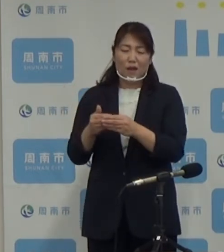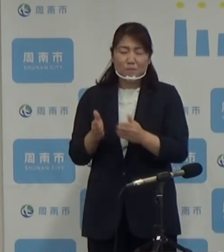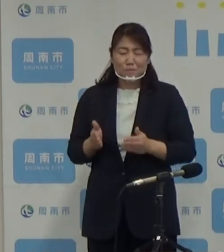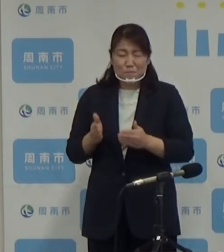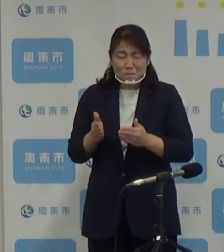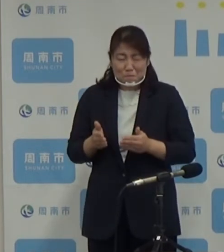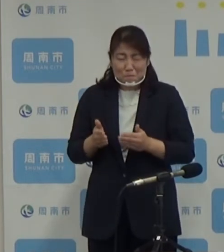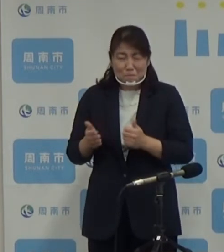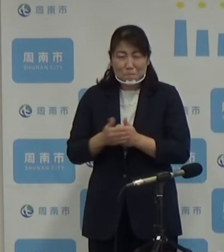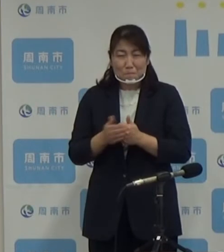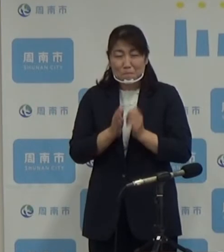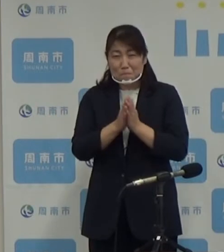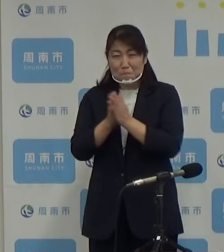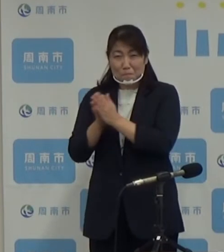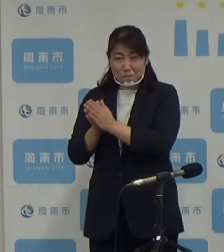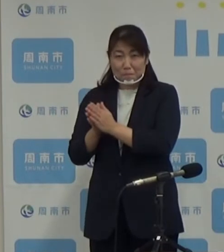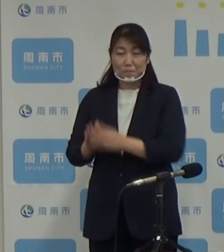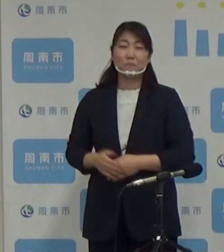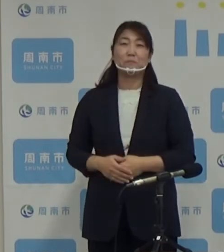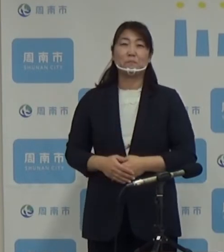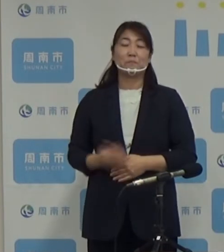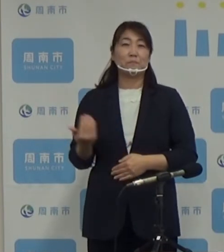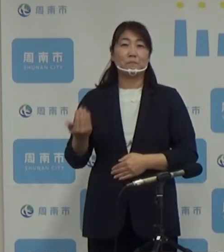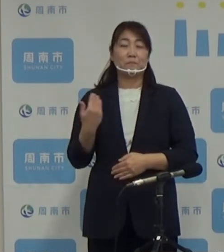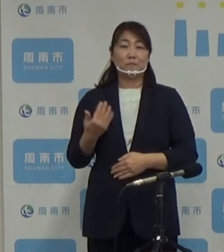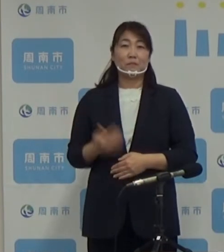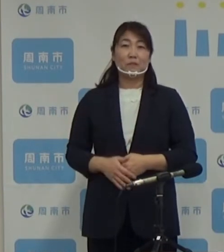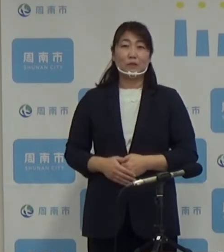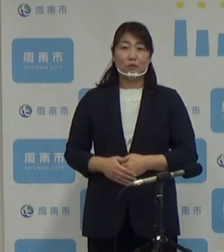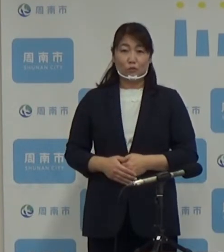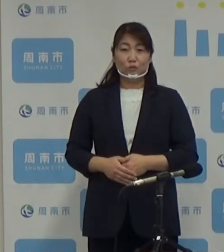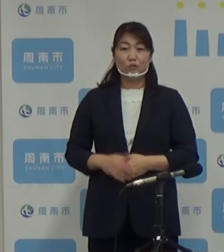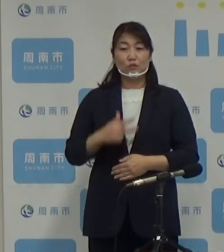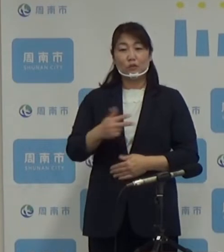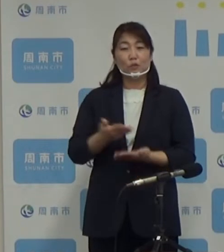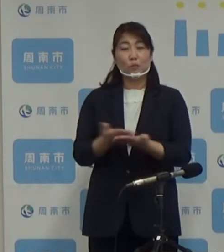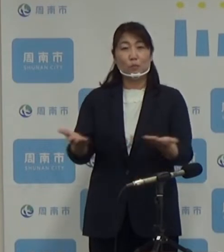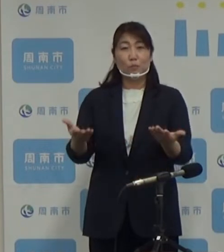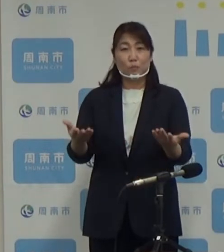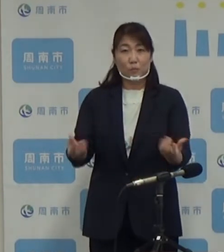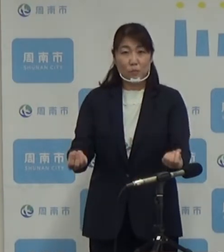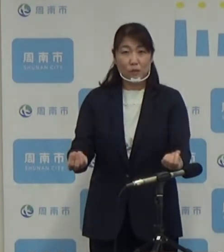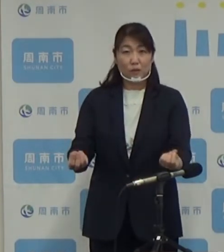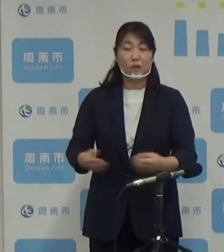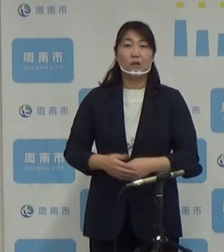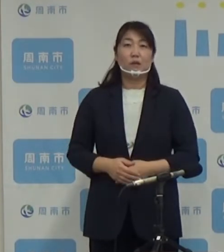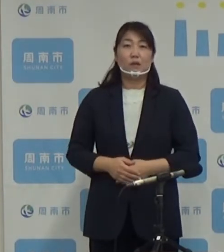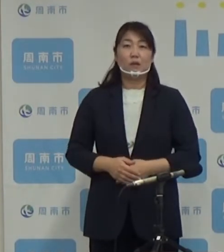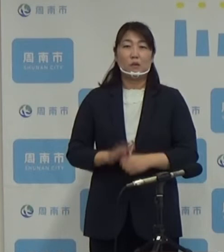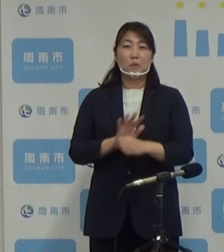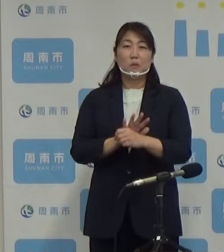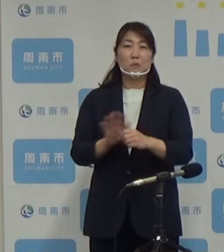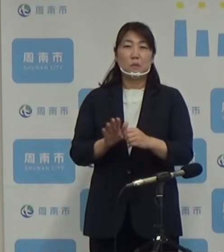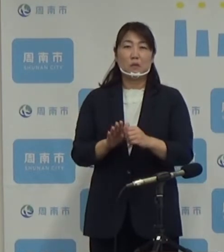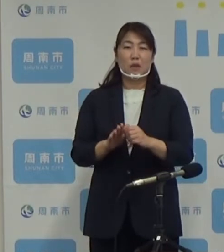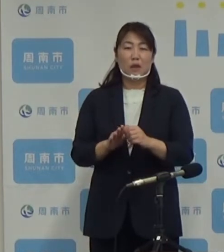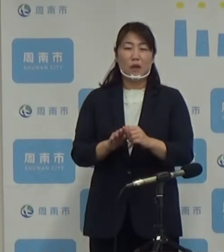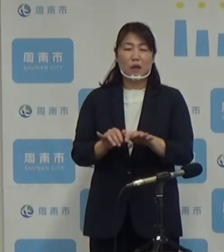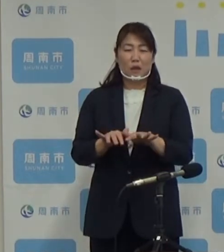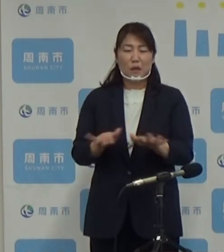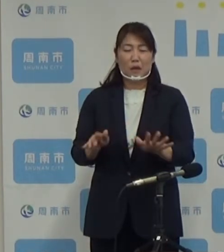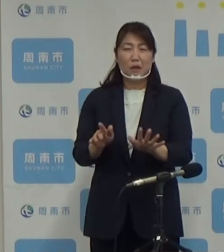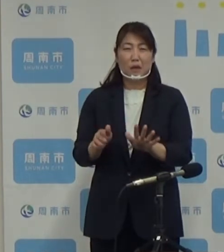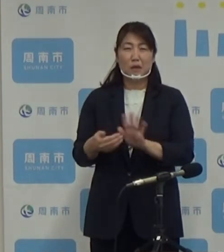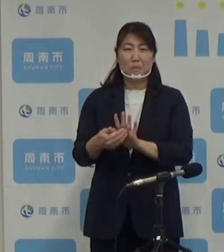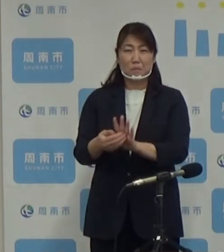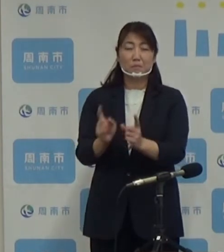お願いしておりますさて先日記者発表資料で配布いたしましたが新型コロナウイルス感染症対策